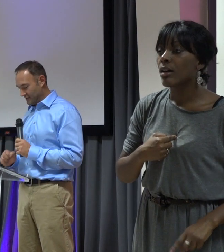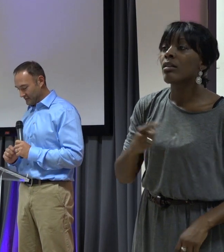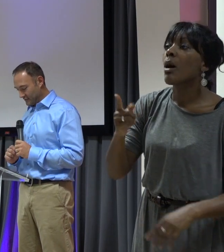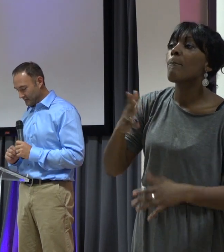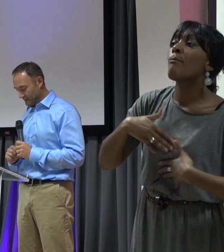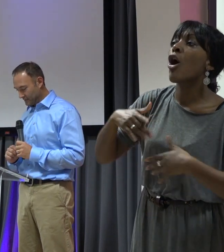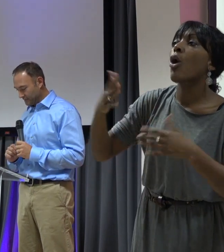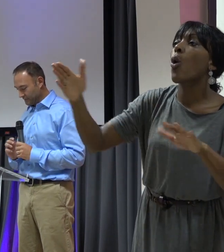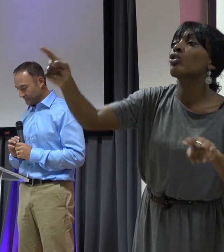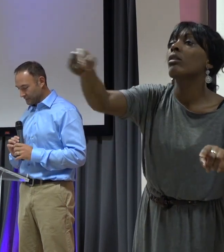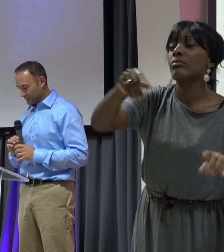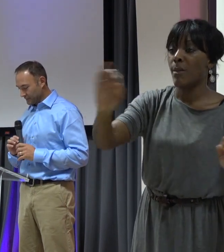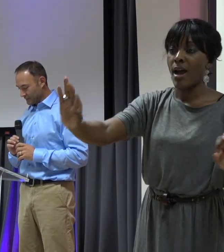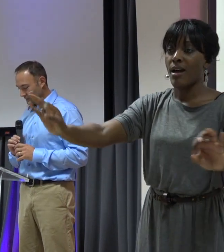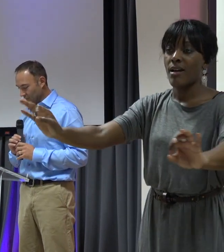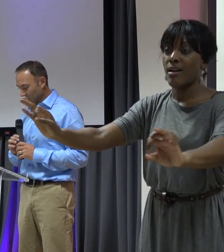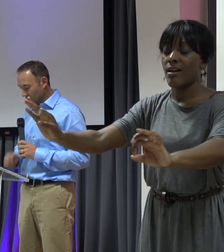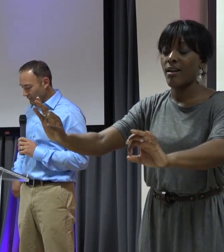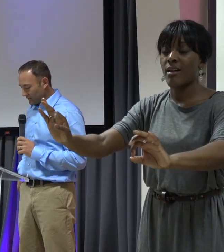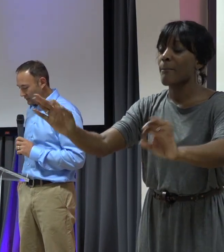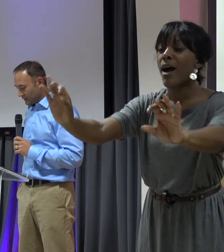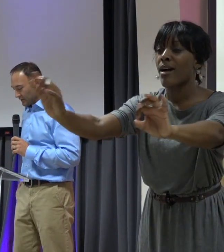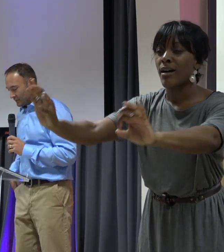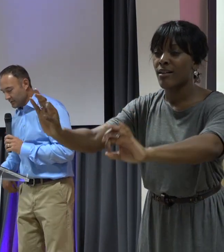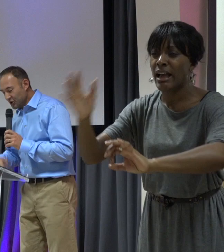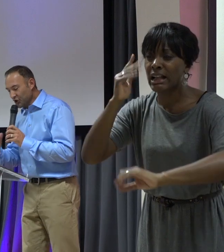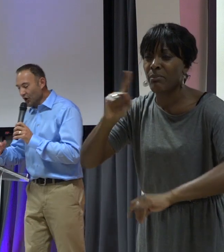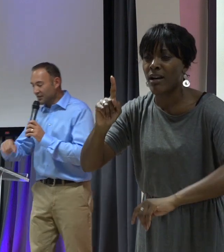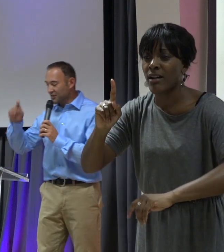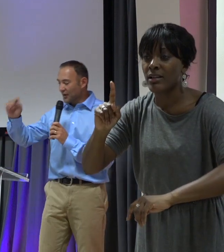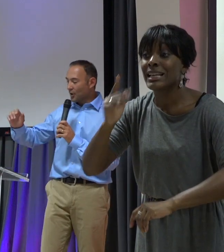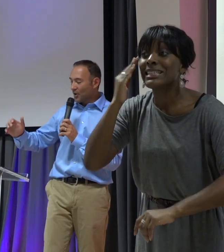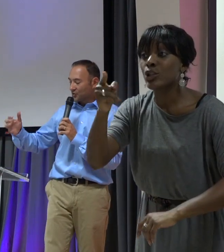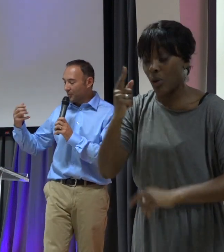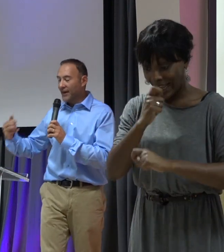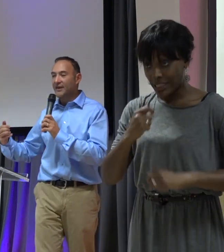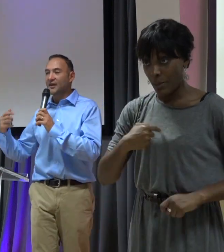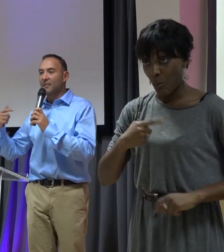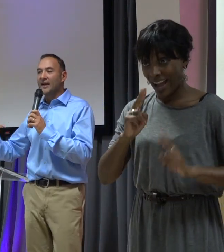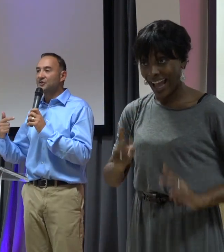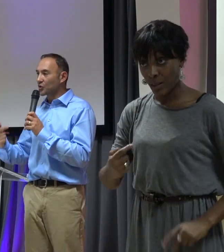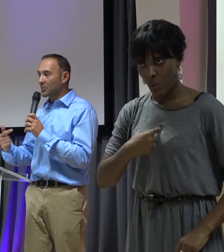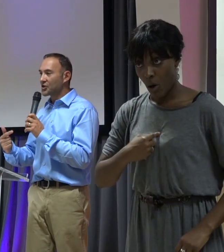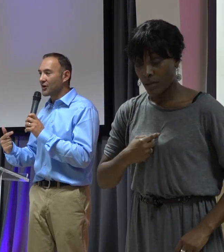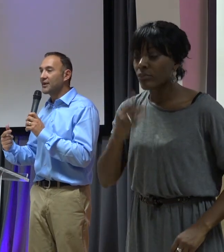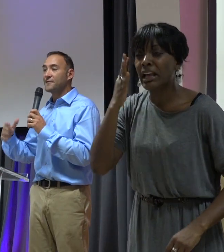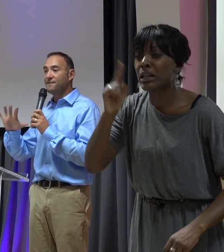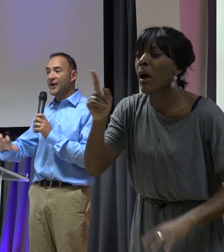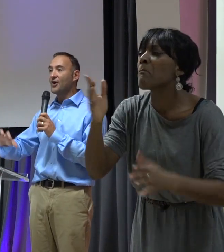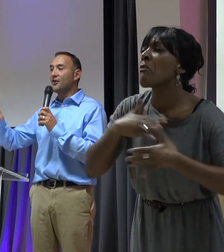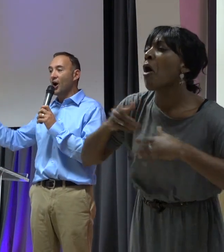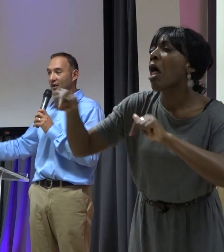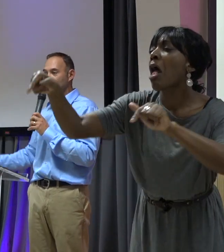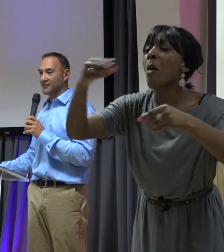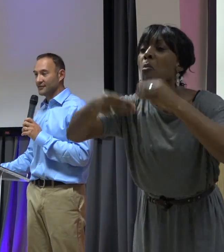all. vous n'avez rien d'autre à craindre sur cette terre. Did you know that the single most repeated command in Scripture is